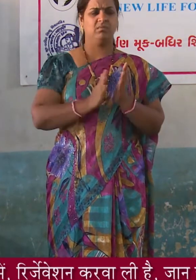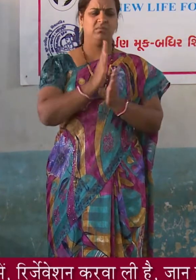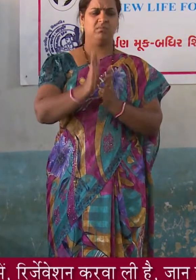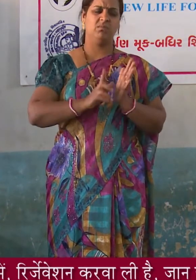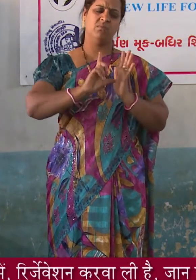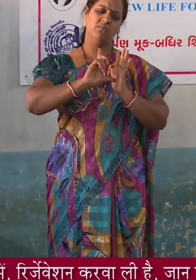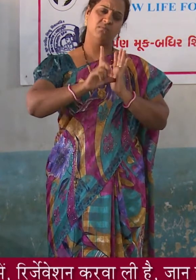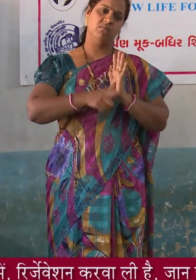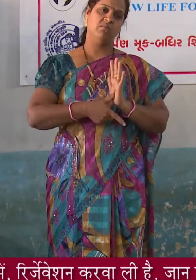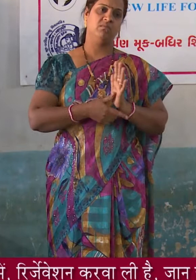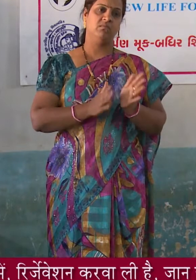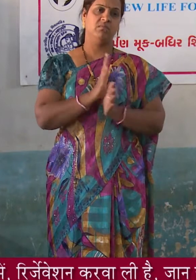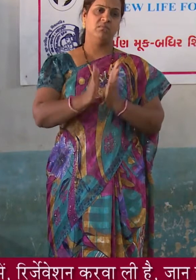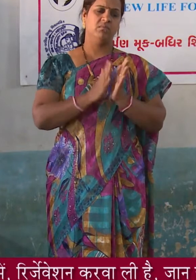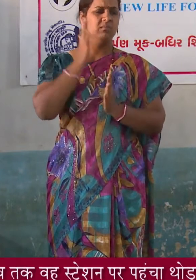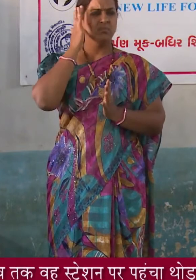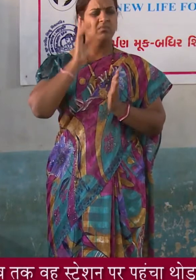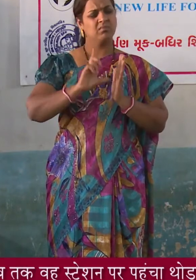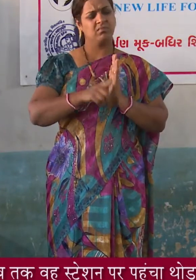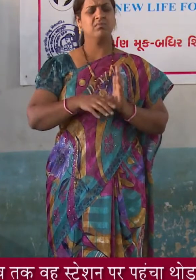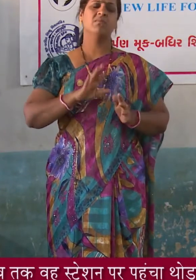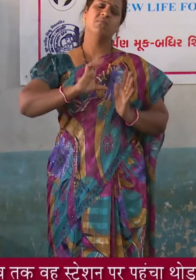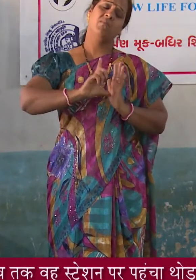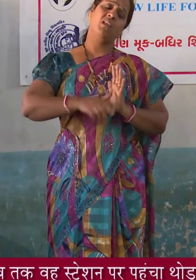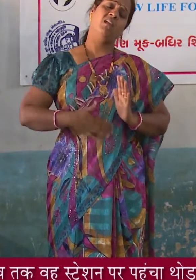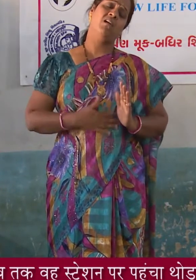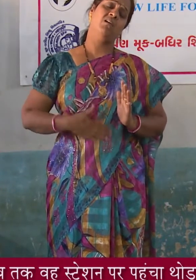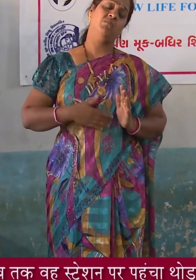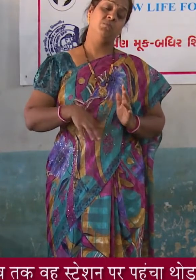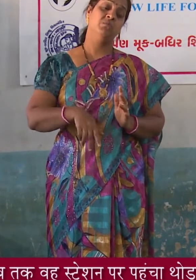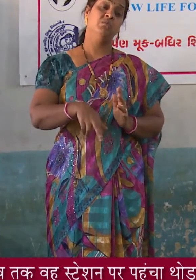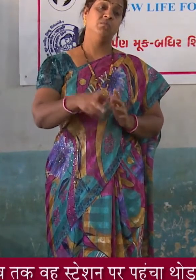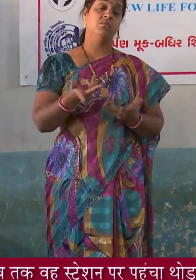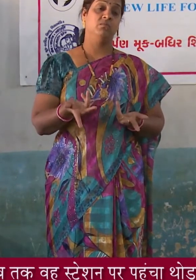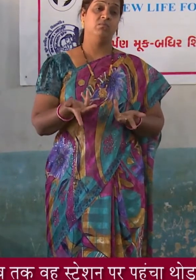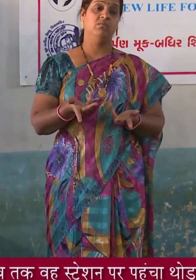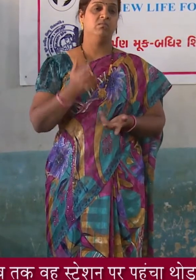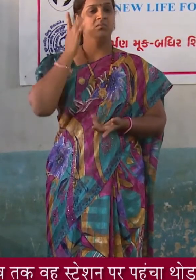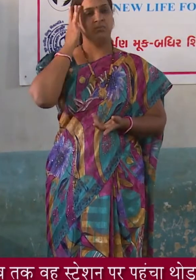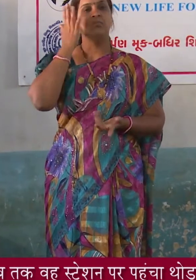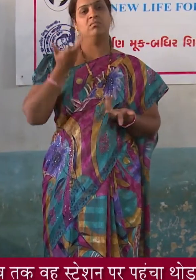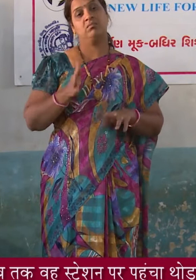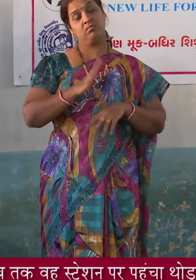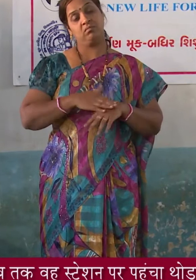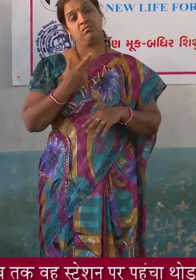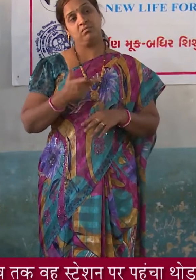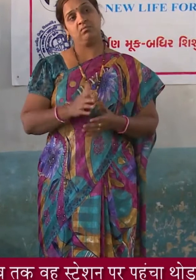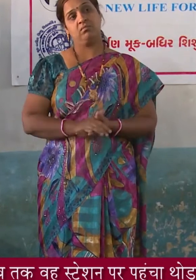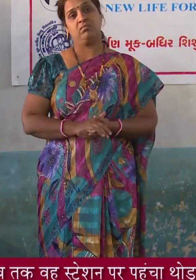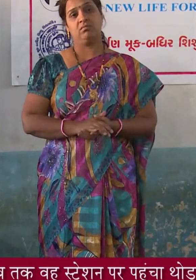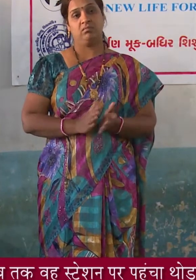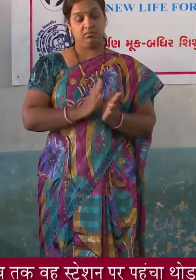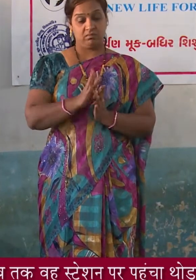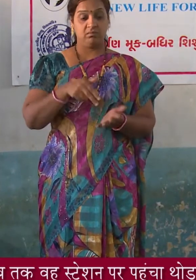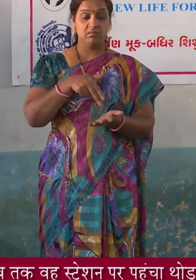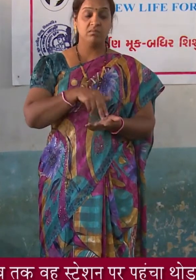ही आती हैं, कोई नहीं, आराम से चलते आराम से चलते। जब तक वो स्टेशन पर